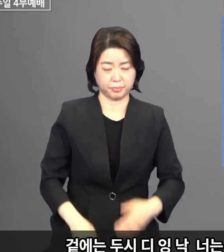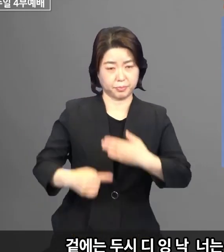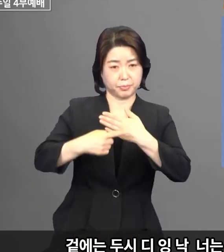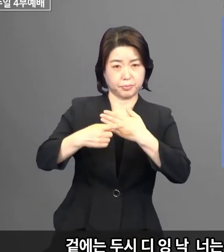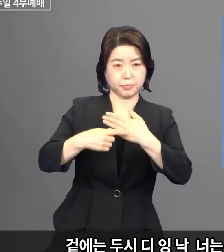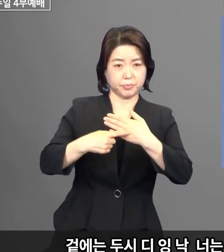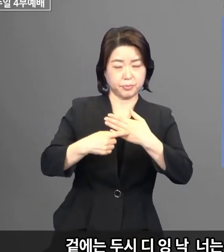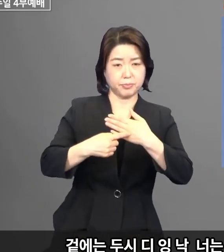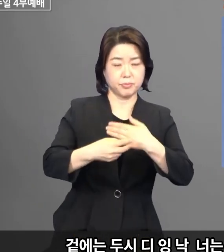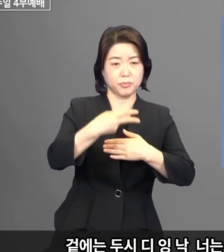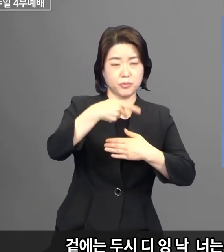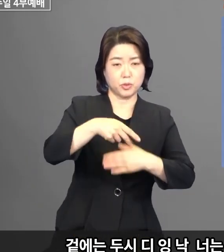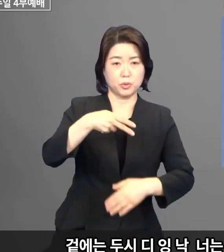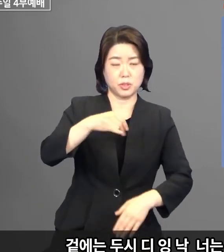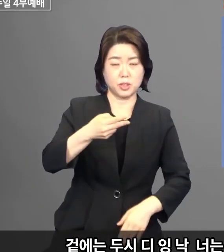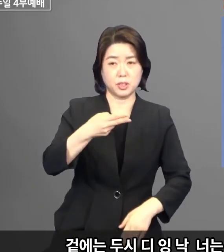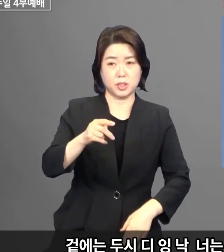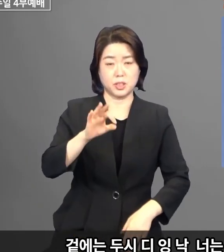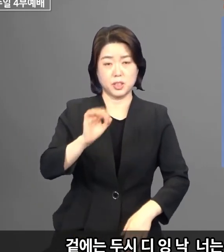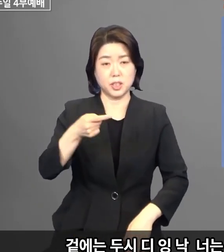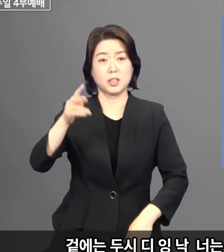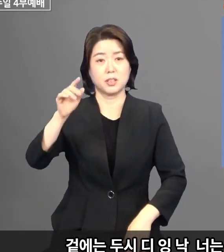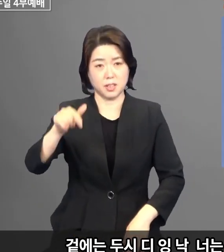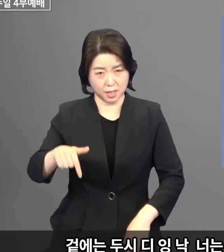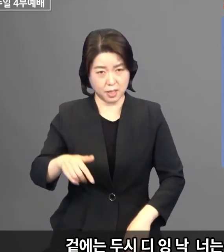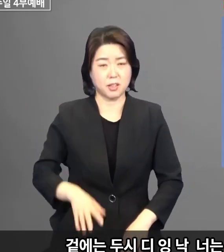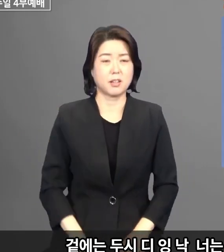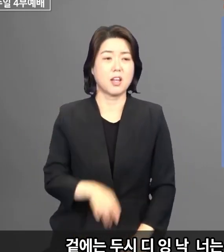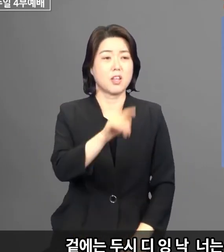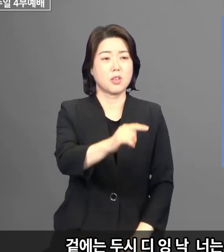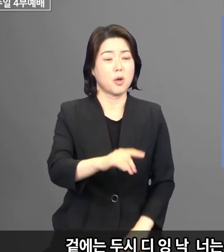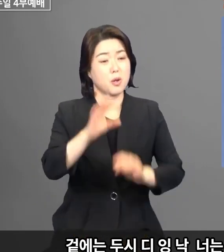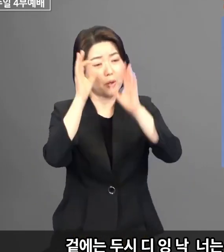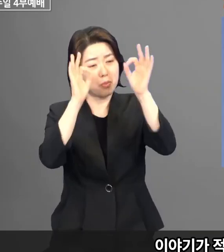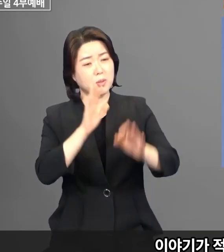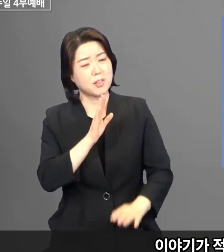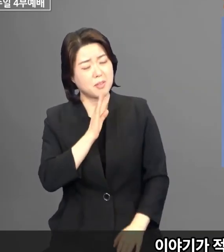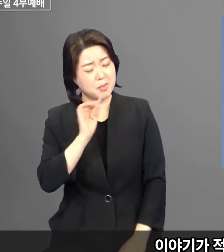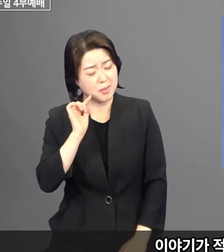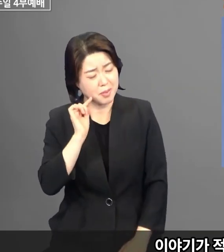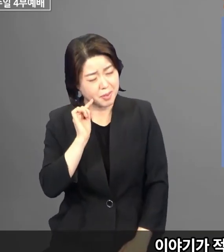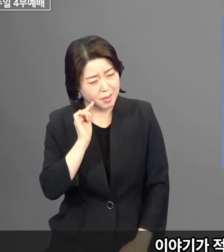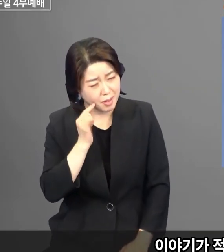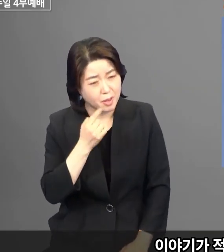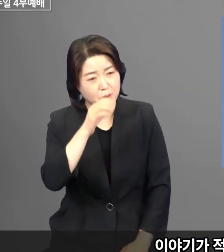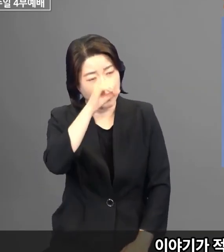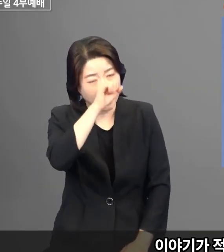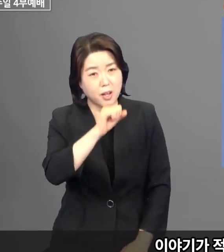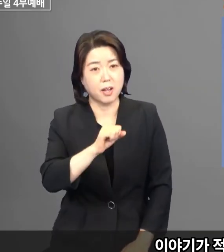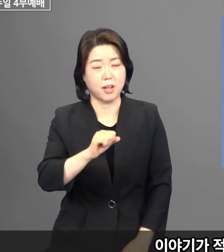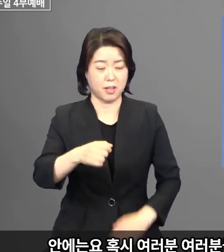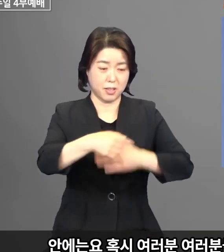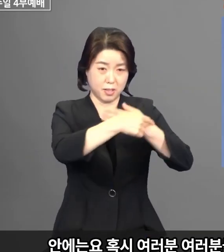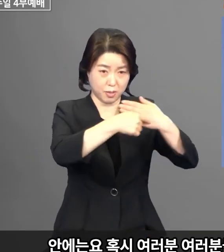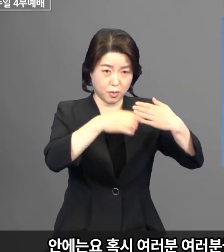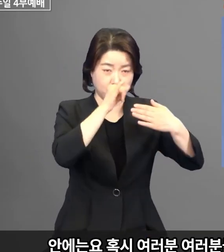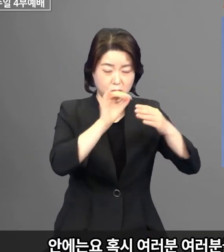겉에는 두시디 잉낙, 너는 보기에 참으로 좋구나라는 이야기가 적혀 있습니다.